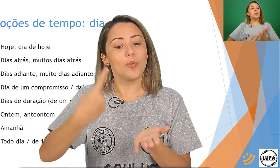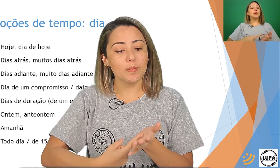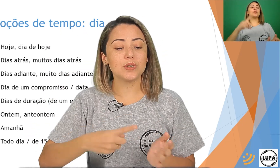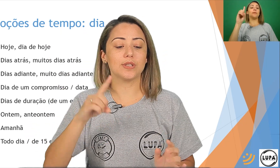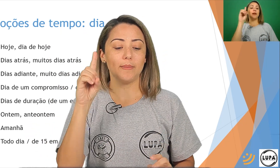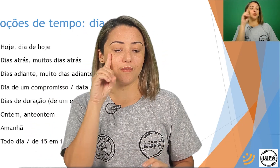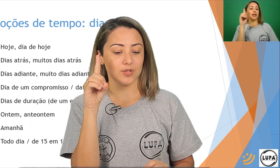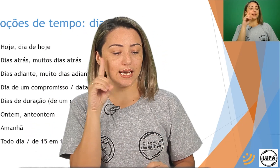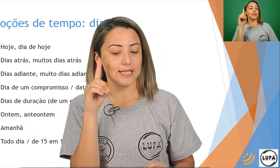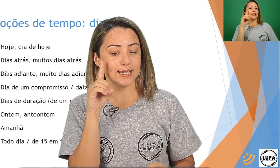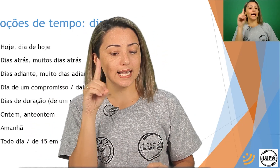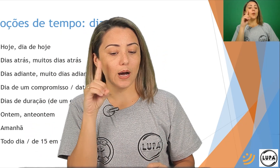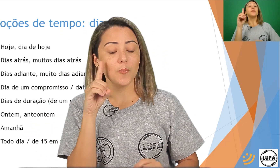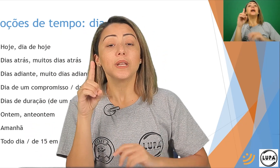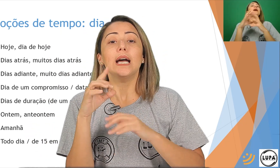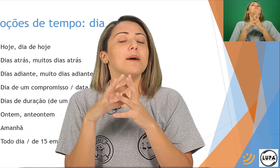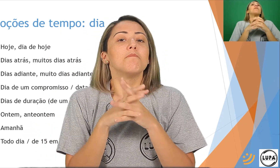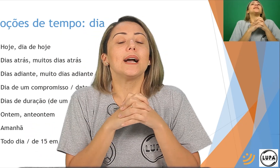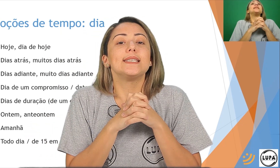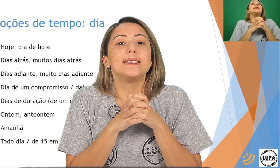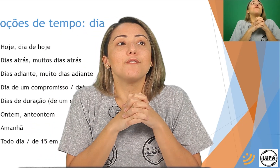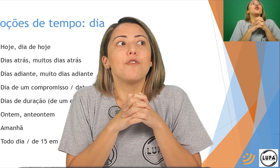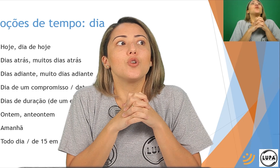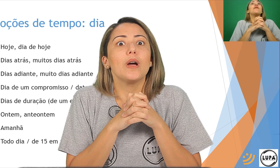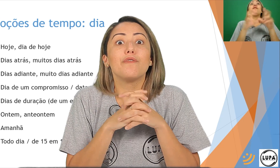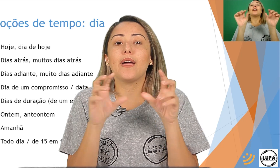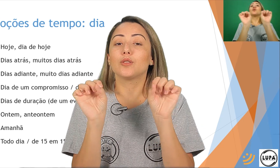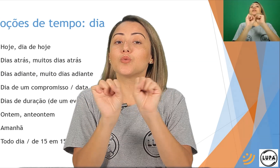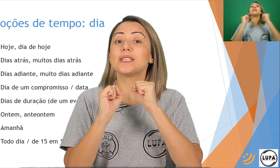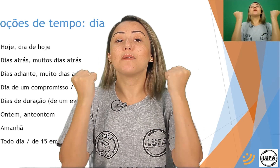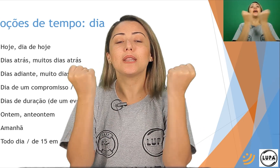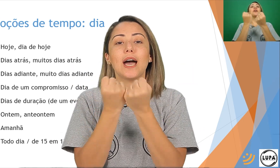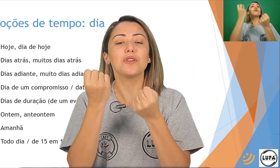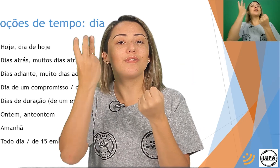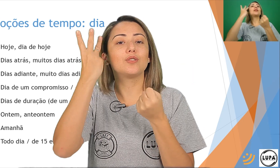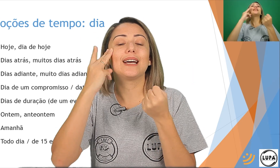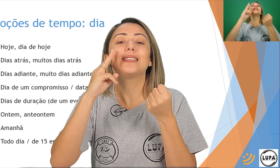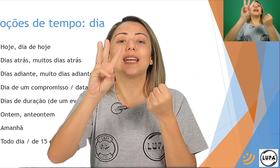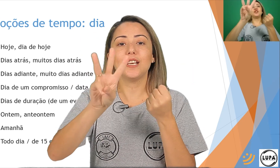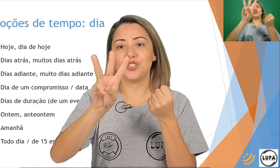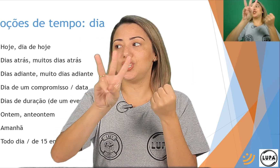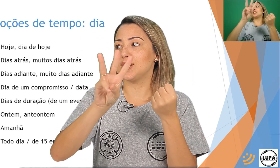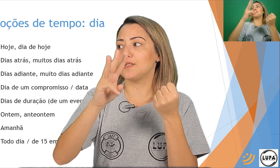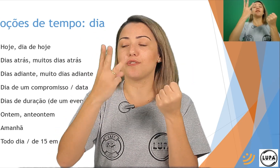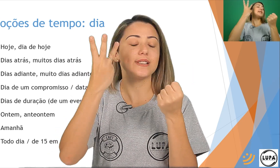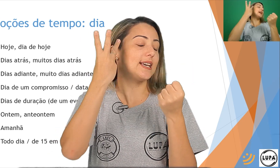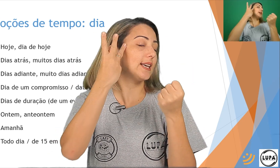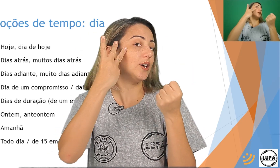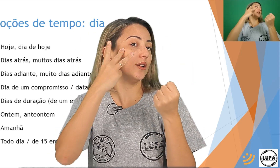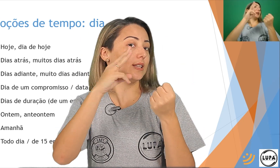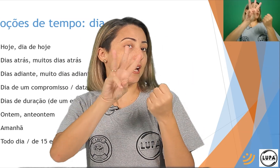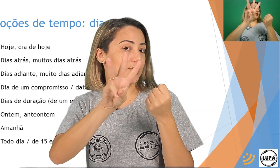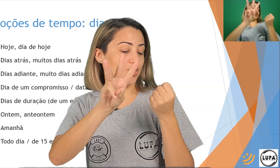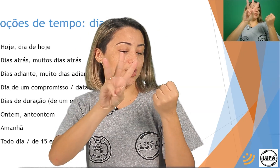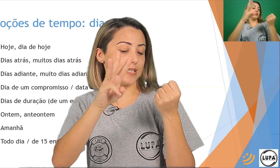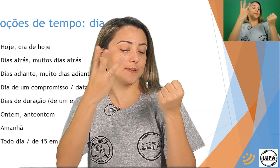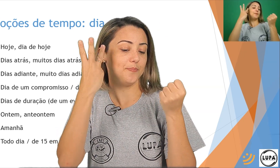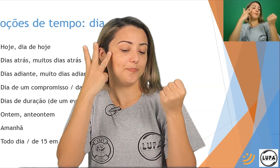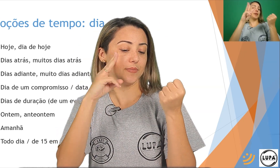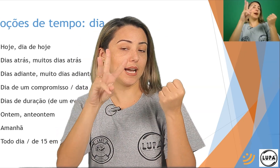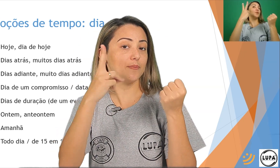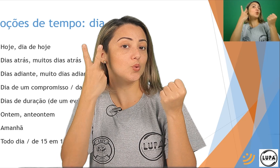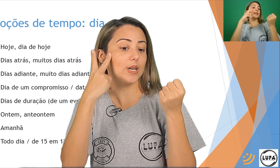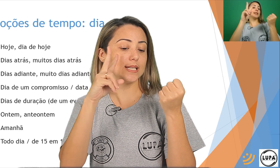data de um compromisso, também vou usar esse sinal. Mas se for um evento, um seminário que vai durar 3 dias, eu vou fazer aqui, ó, 3